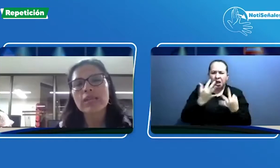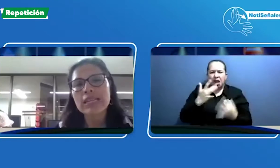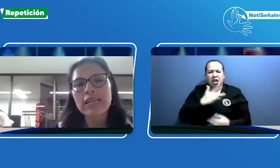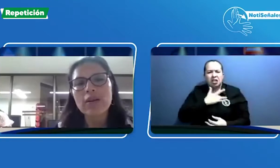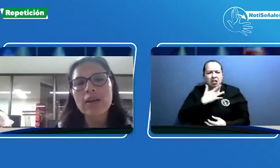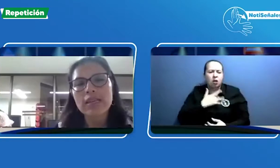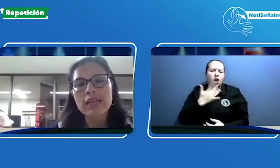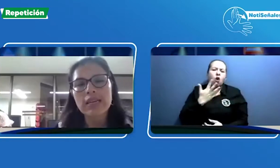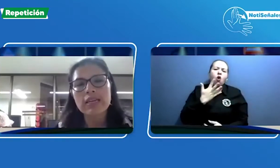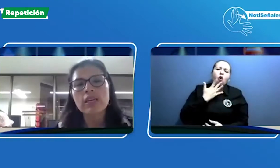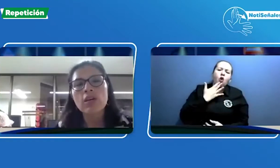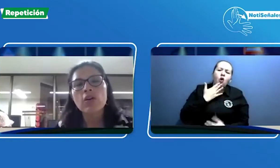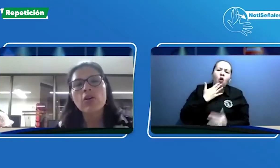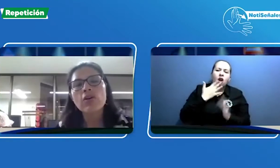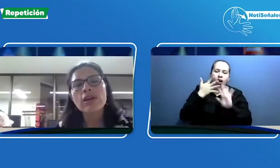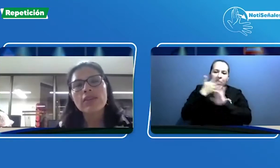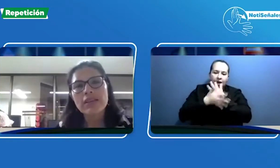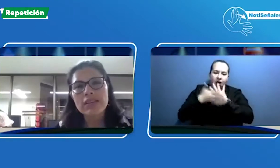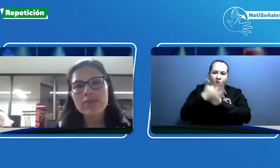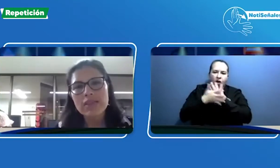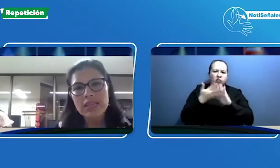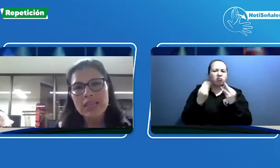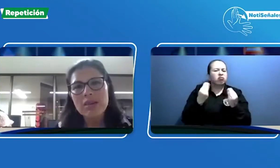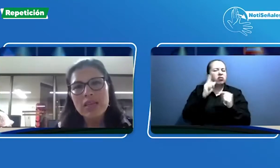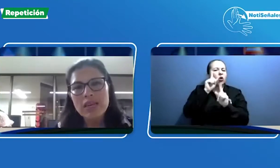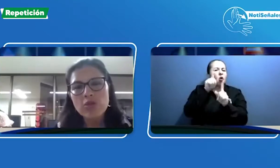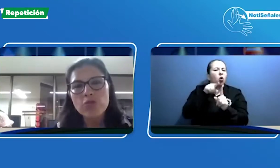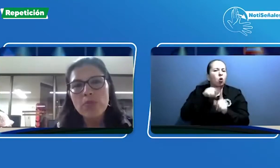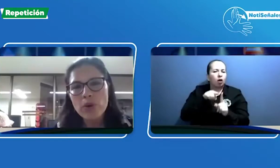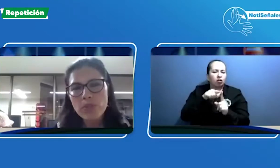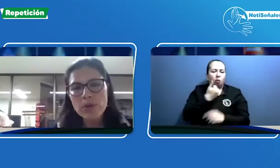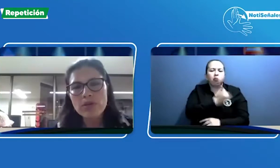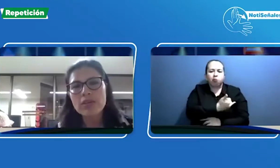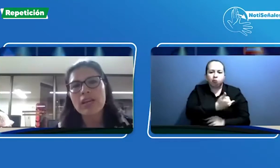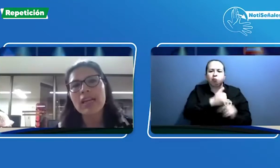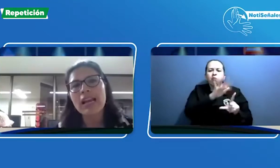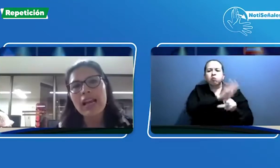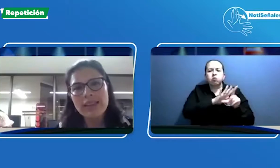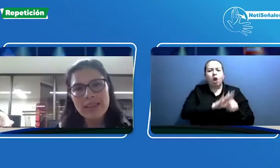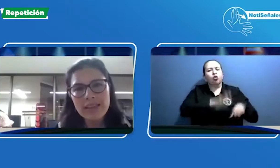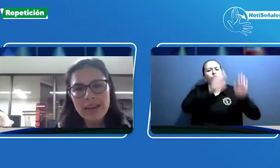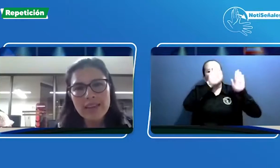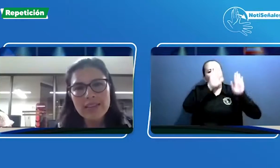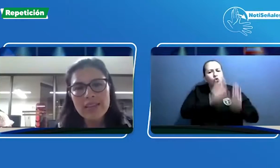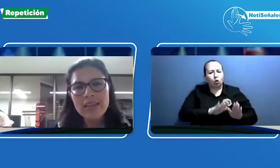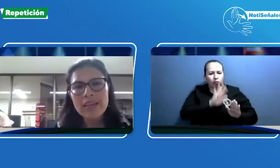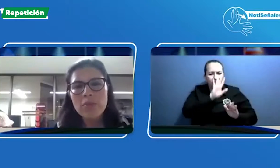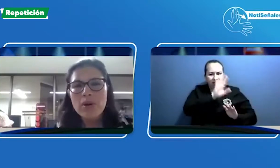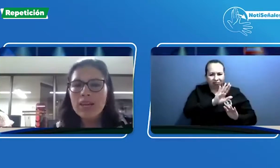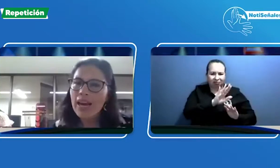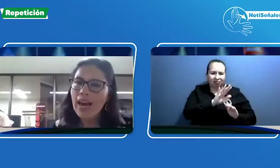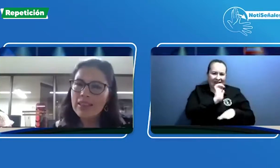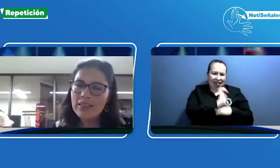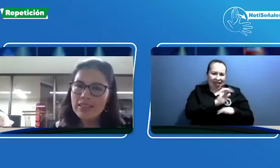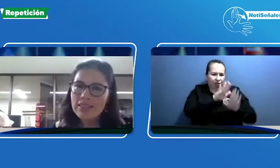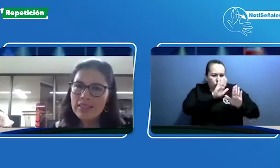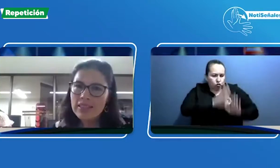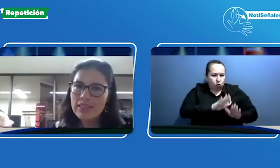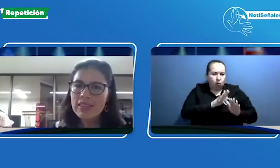colores, en lengua de señas, con el objetivo de tener videos propios en la entidad, porque